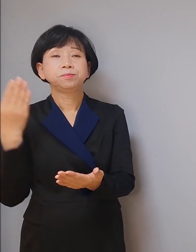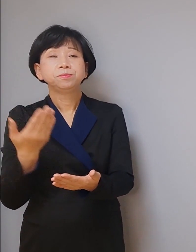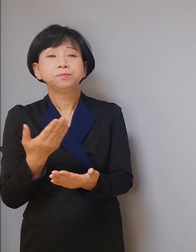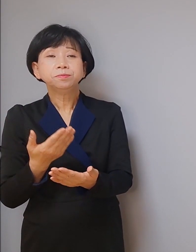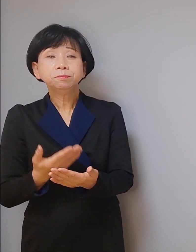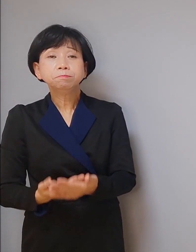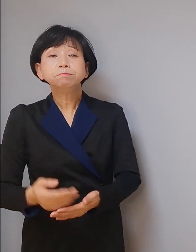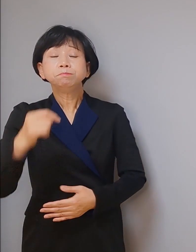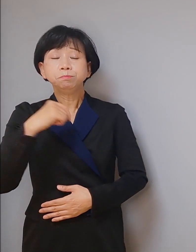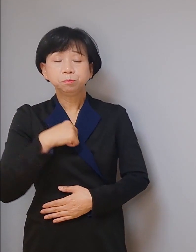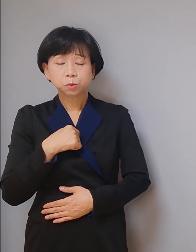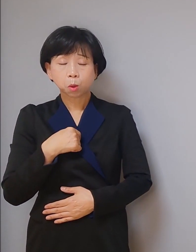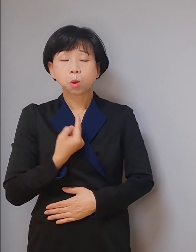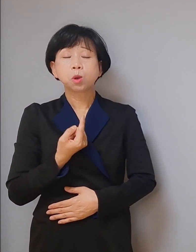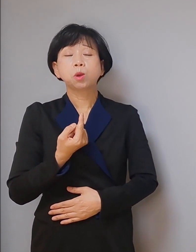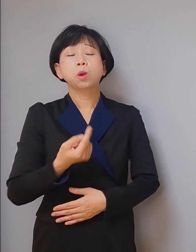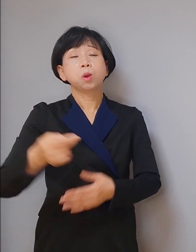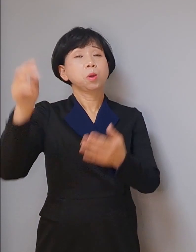받으소서